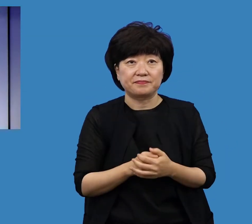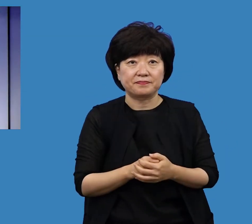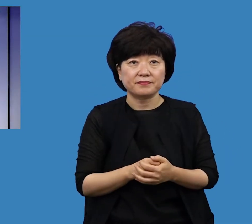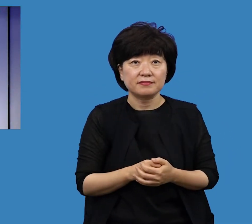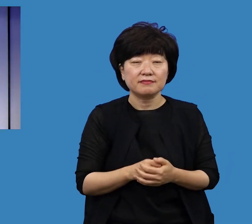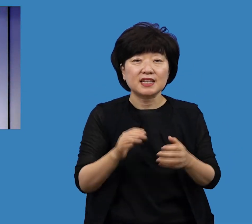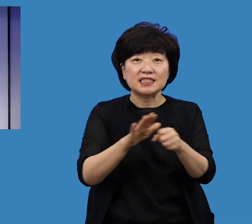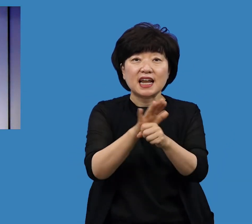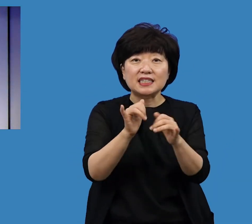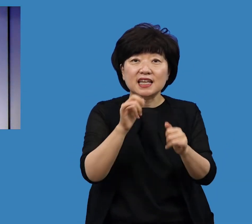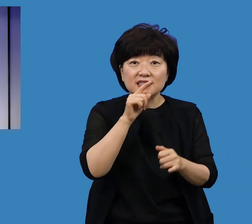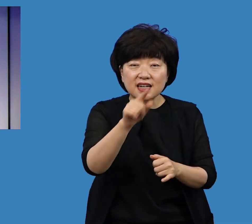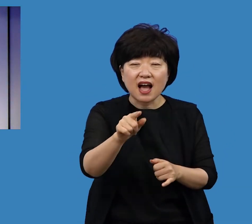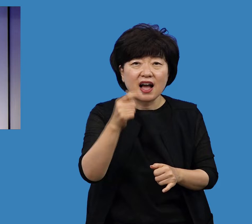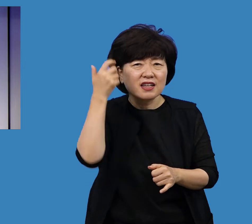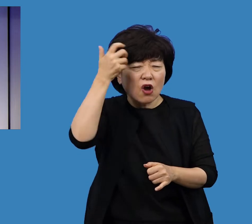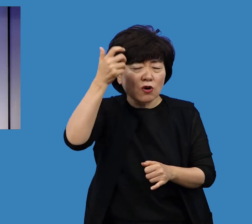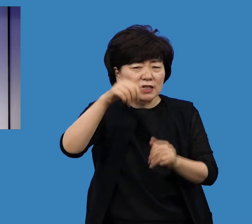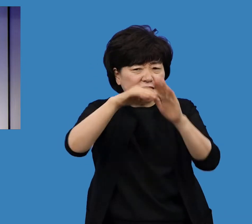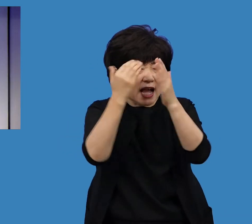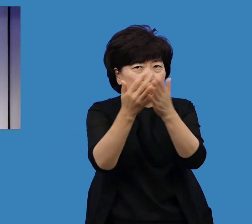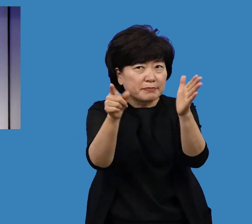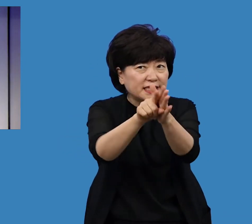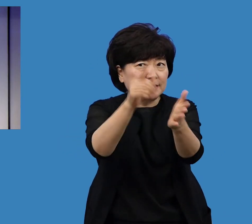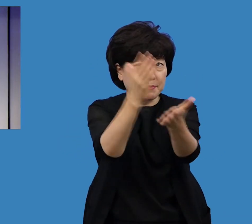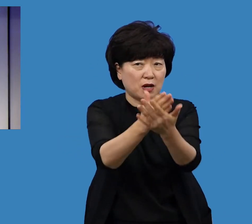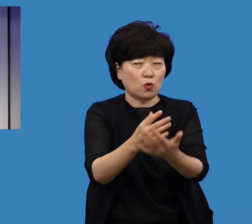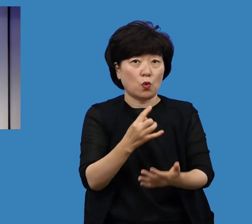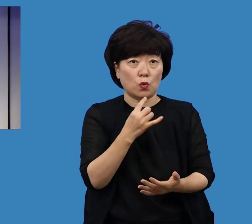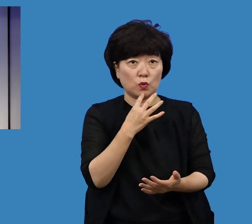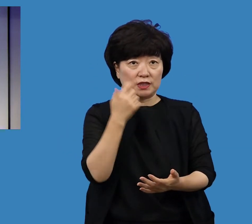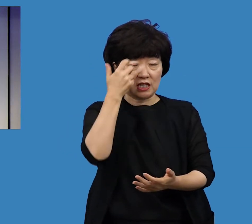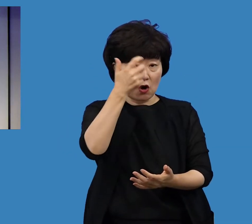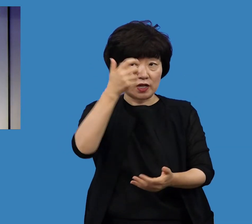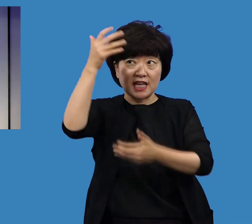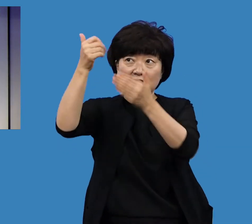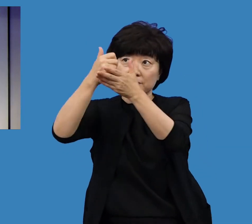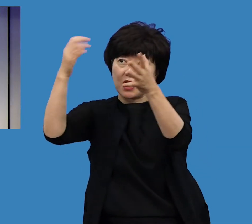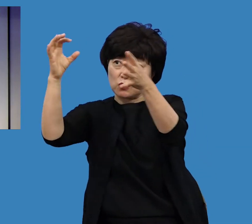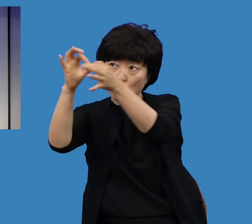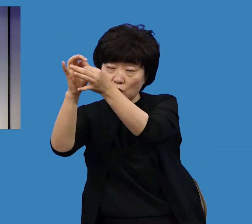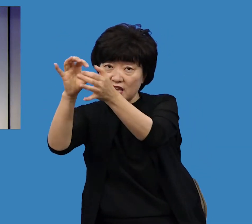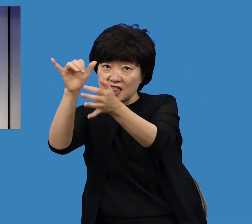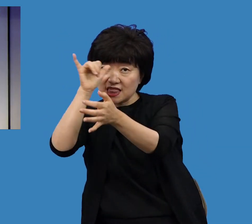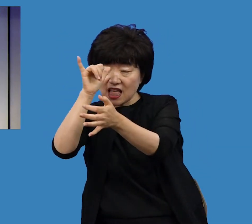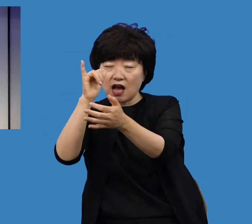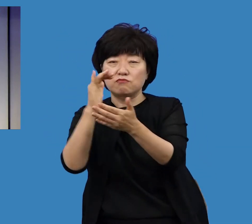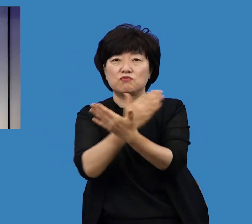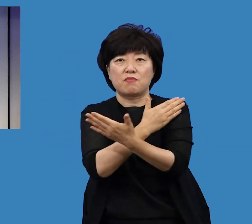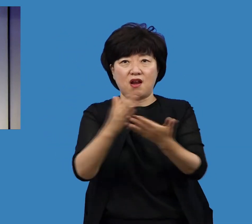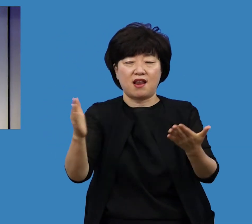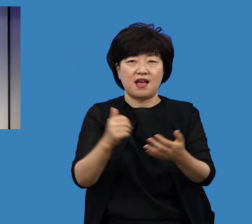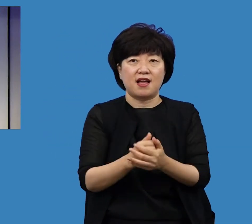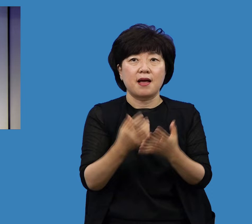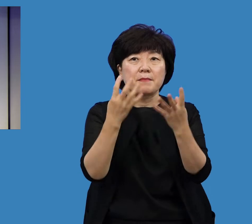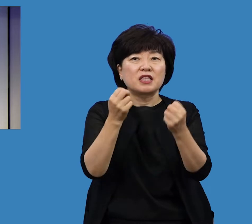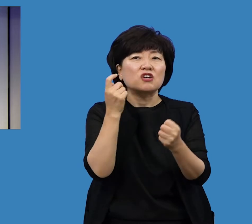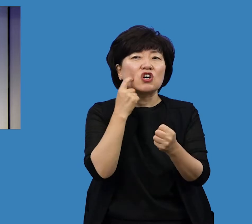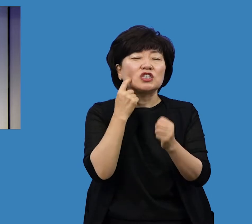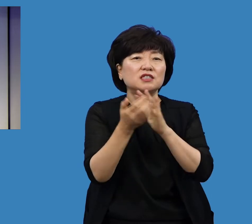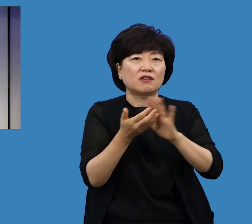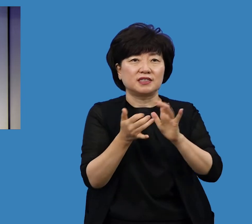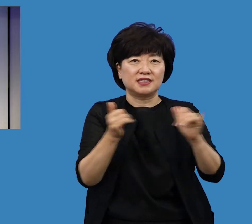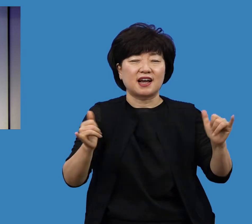시작. 사랑하는 자들아 영을 다 믿지 말고 오직 영들이 하나님께 속하였나 분별하라. 많은 거짓 선지자가